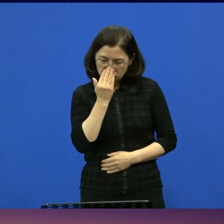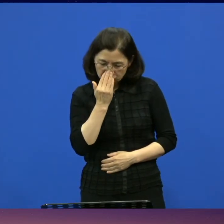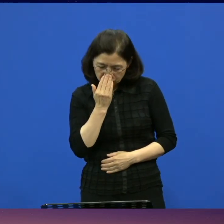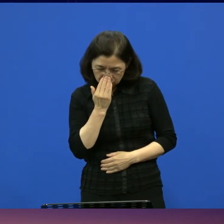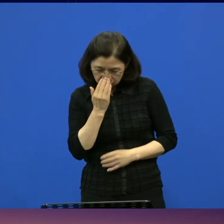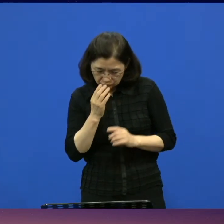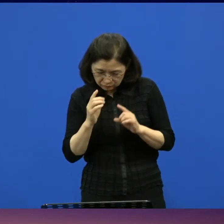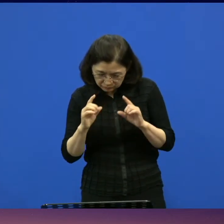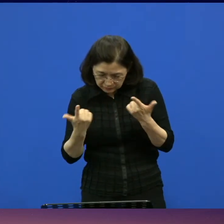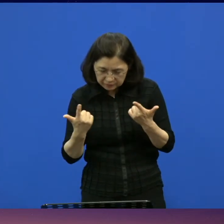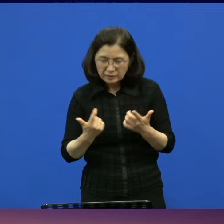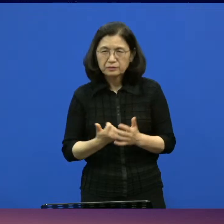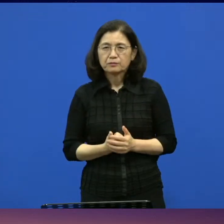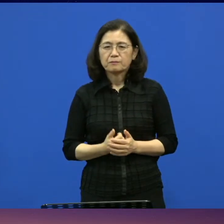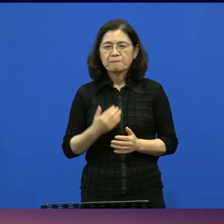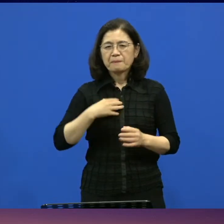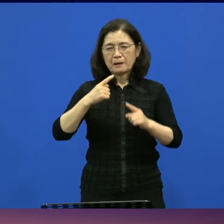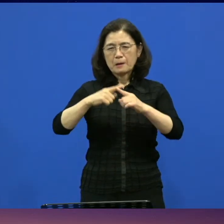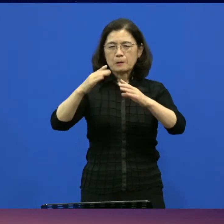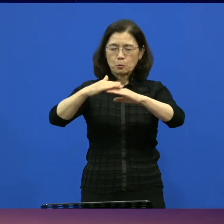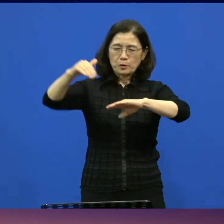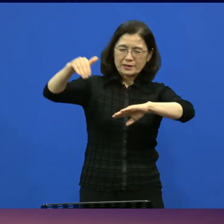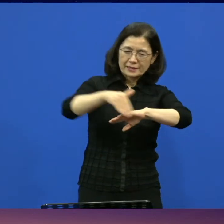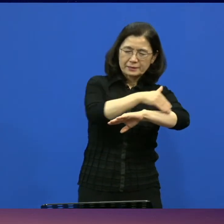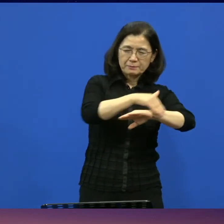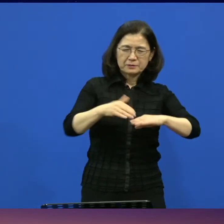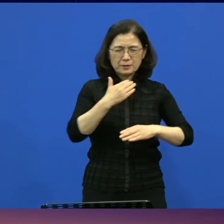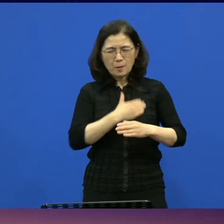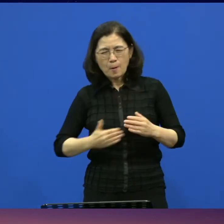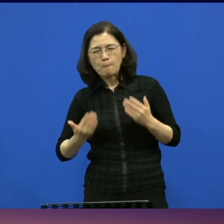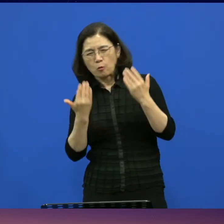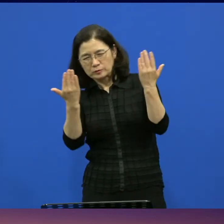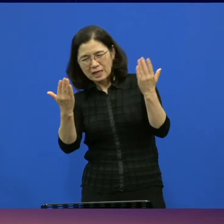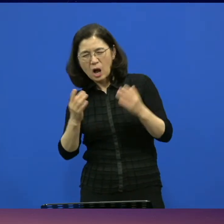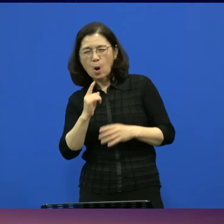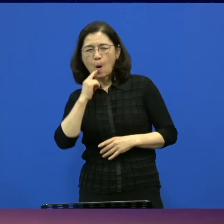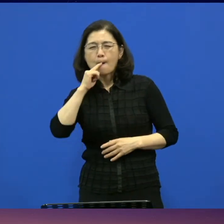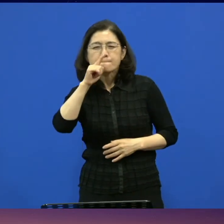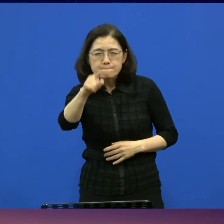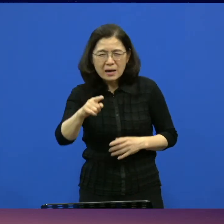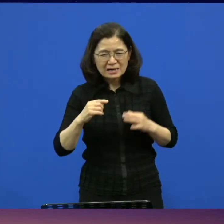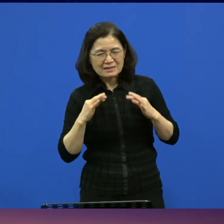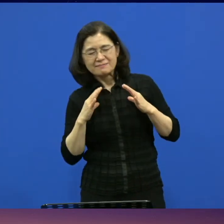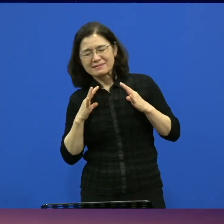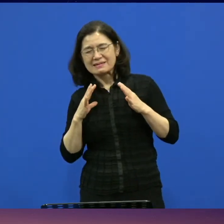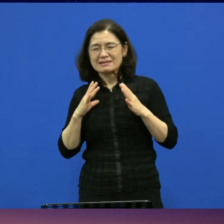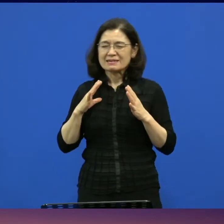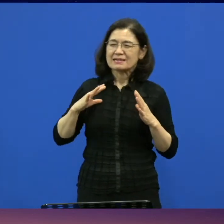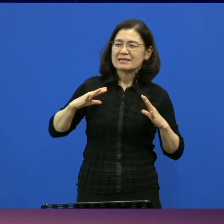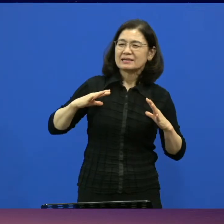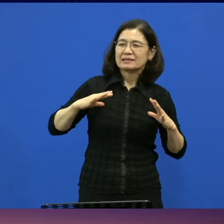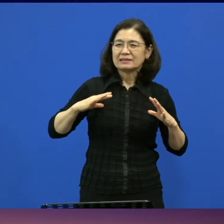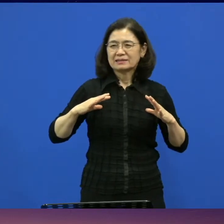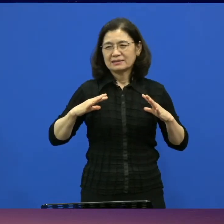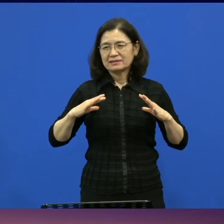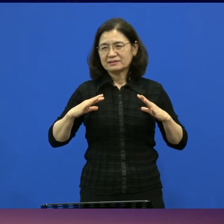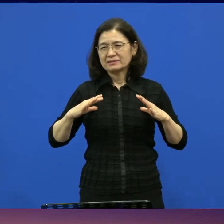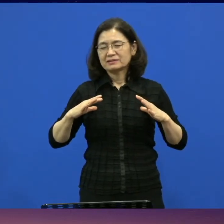내가 교회를 다니면서 이 정도는 했다는 거예요. 근데 그게 살살 입이 건질건질해가지고 자꾸 나와.